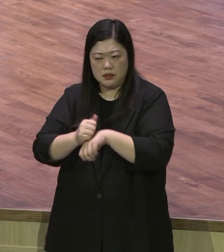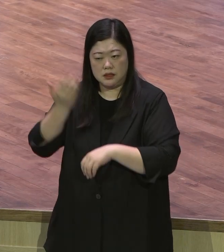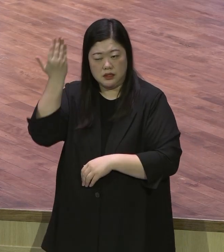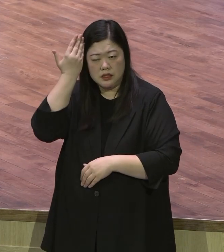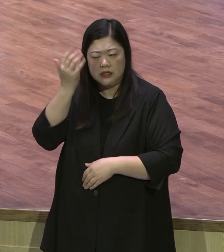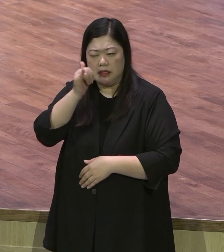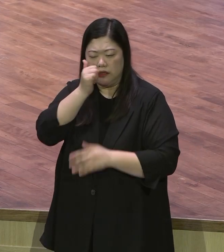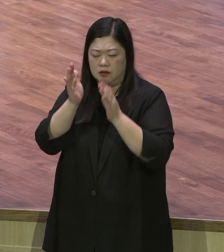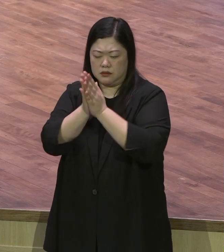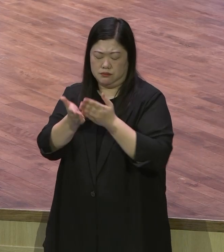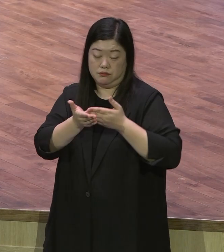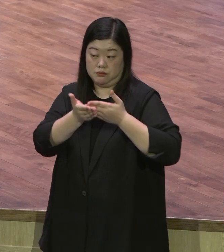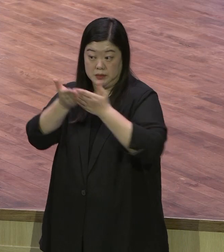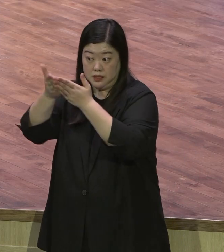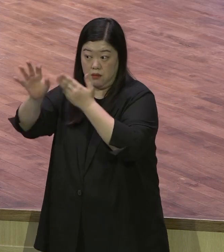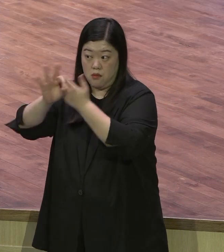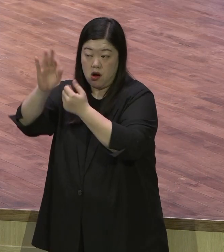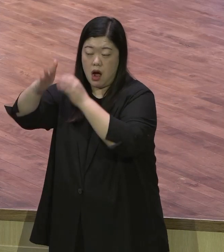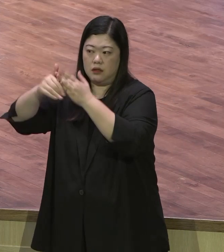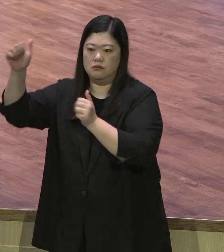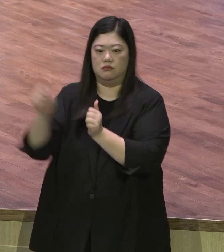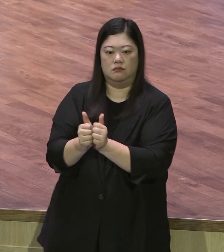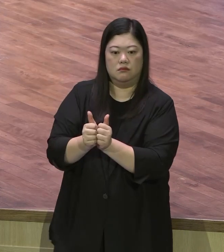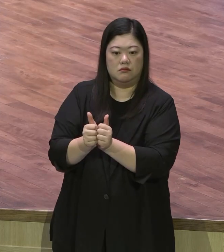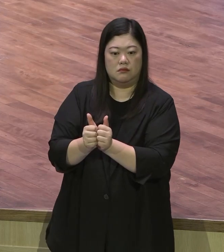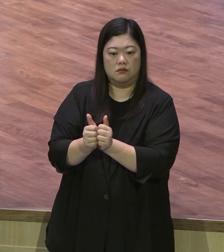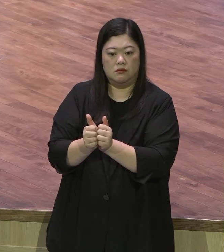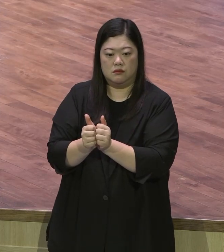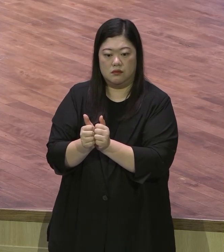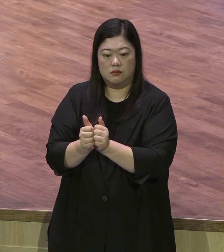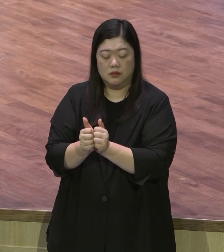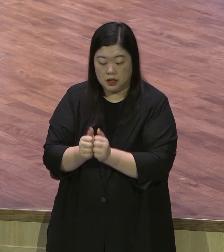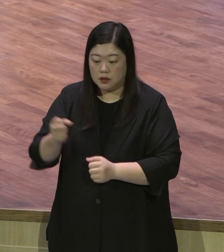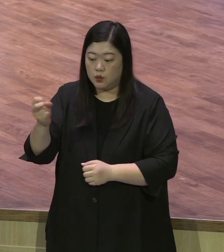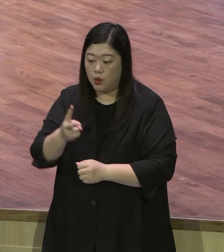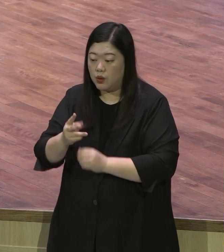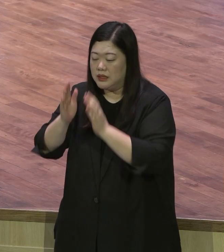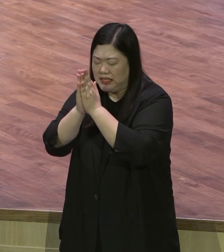뭐요? 말씀을 붙잡고 기도하는 사람.